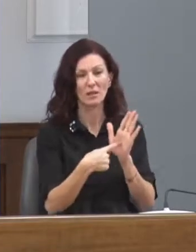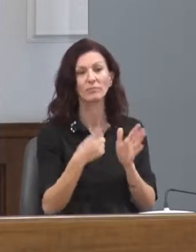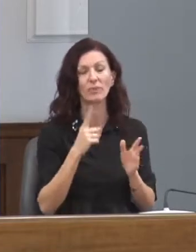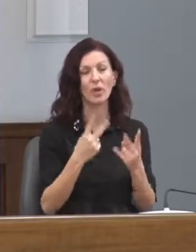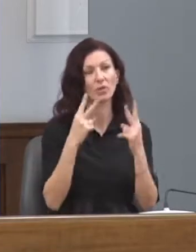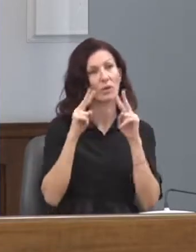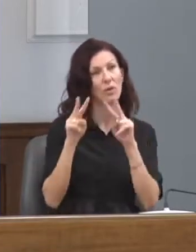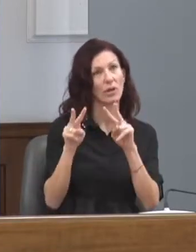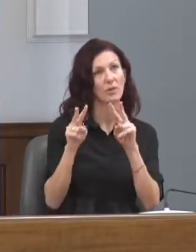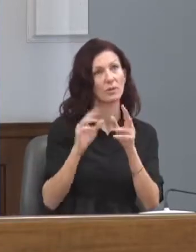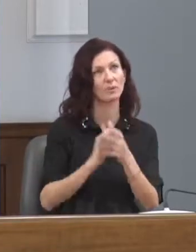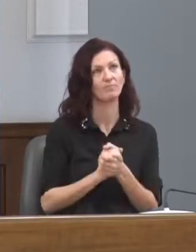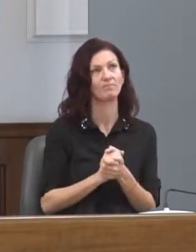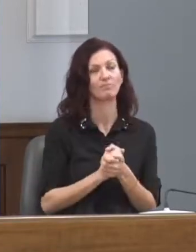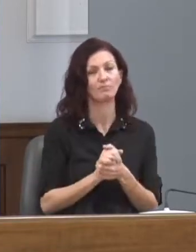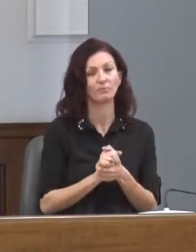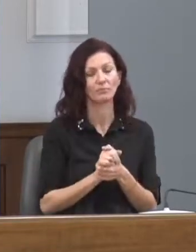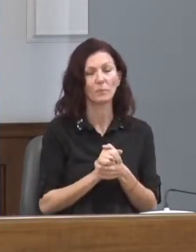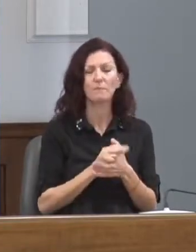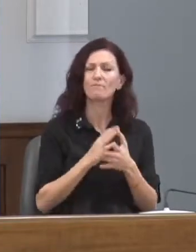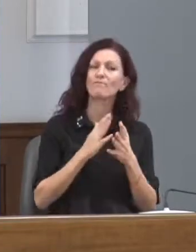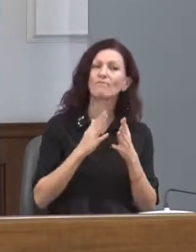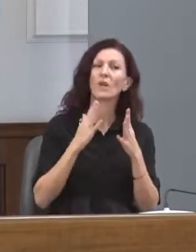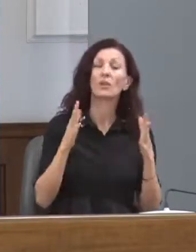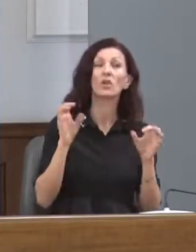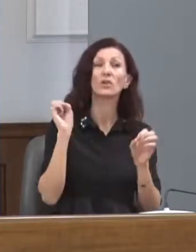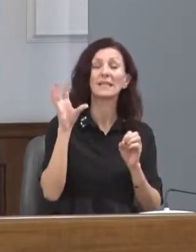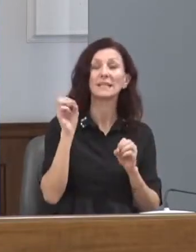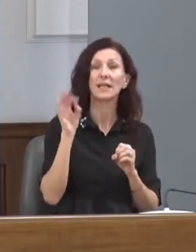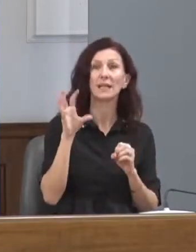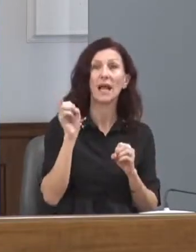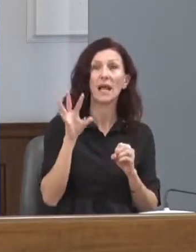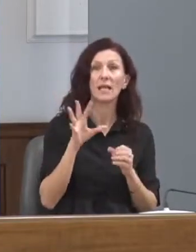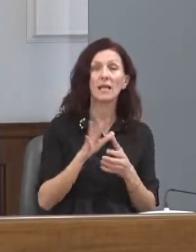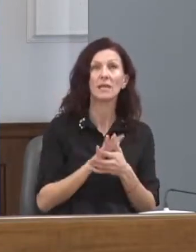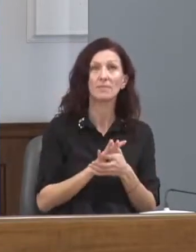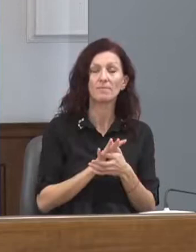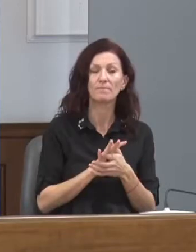наблюдаваме. Доста сигнали